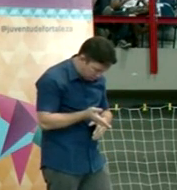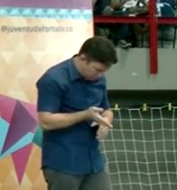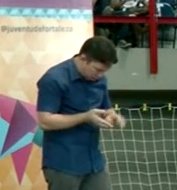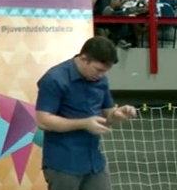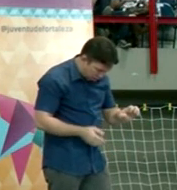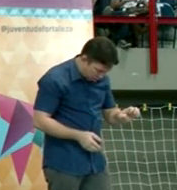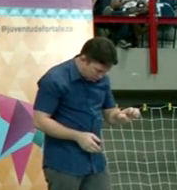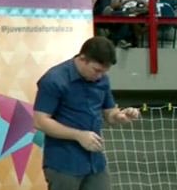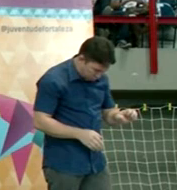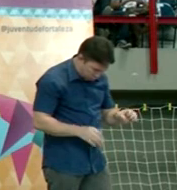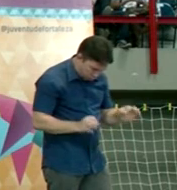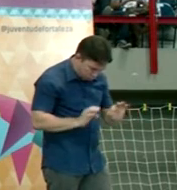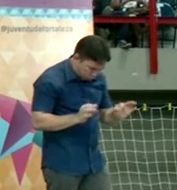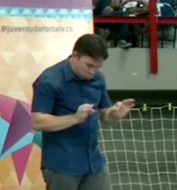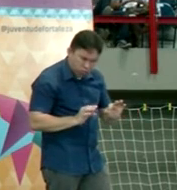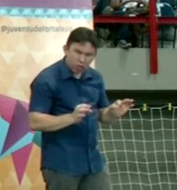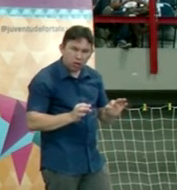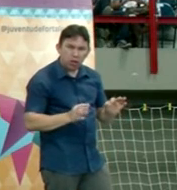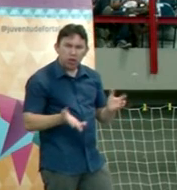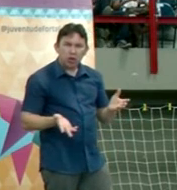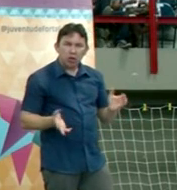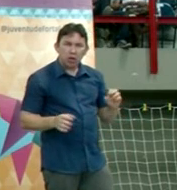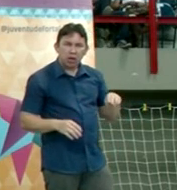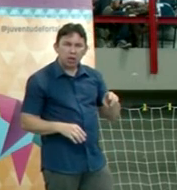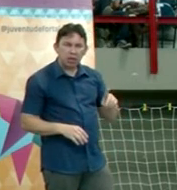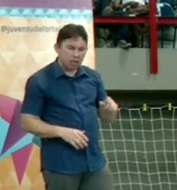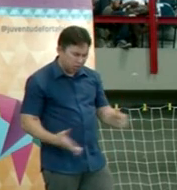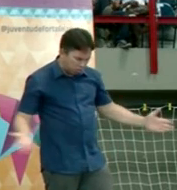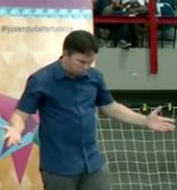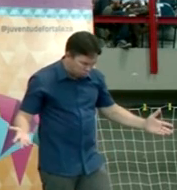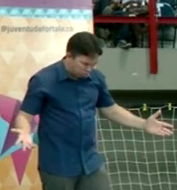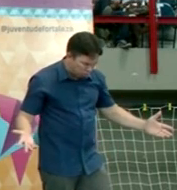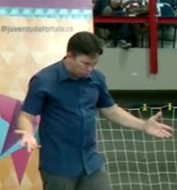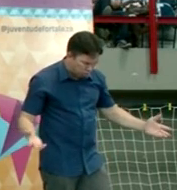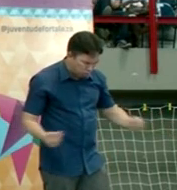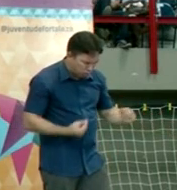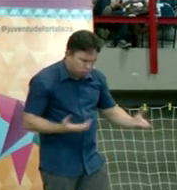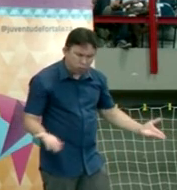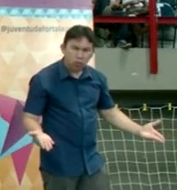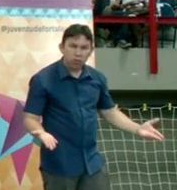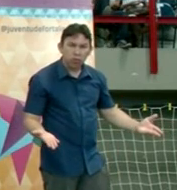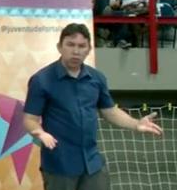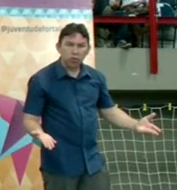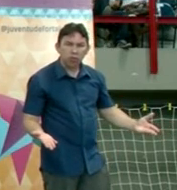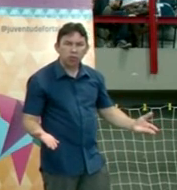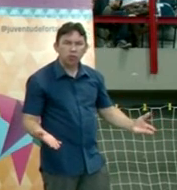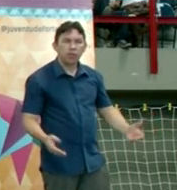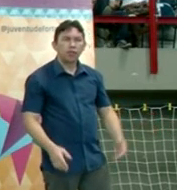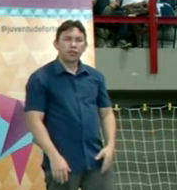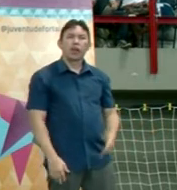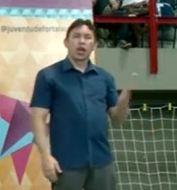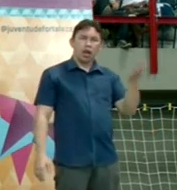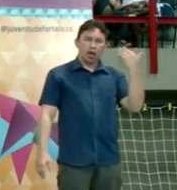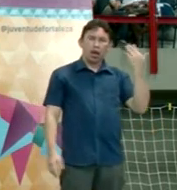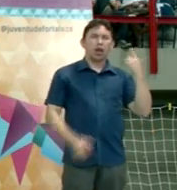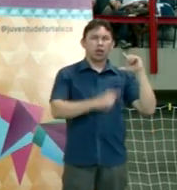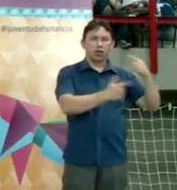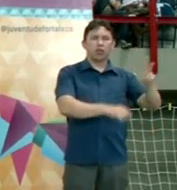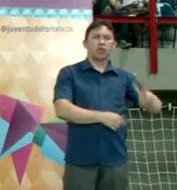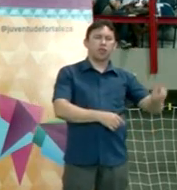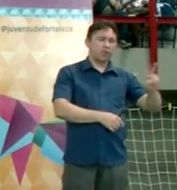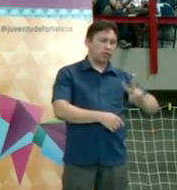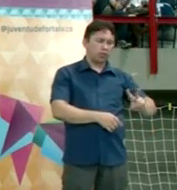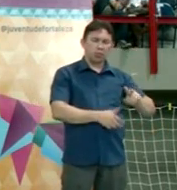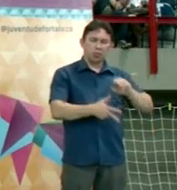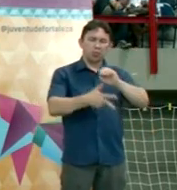E, o cara te diz, pode não ser nenhuma das anteriores. Como assim? Então, esse tipo de coisa que era comum no vestibular